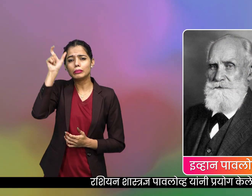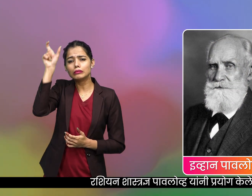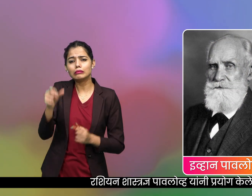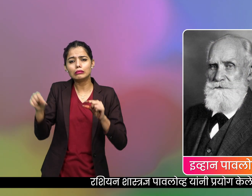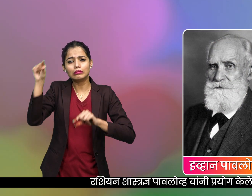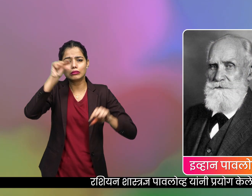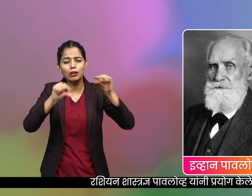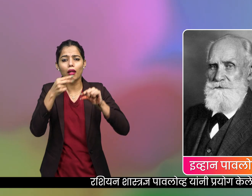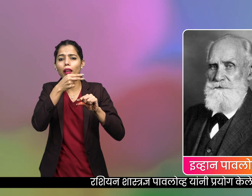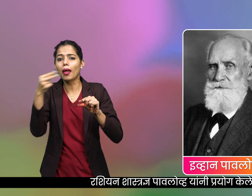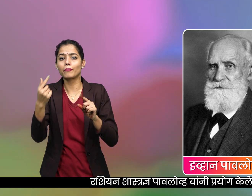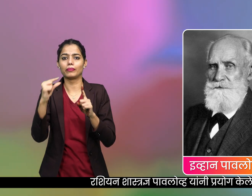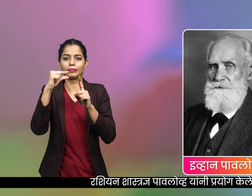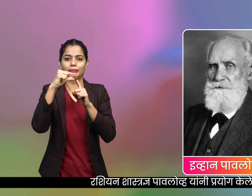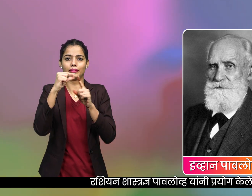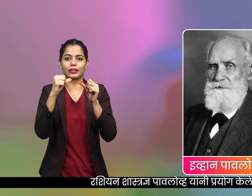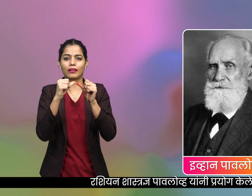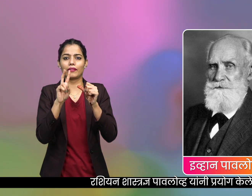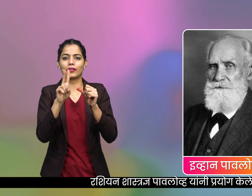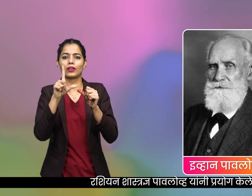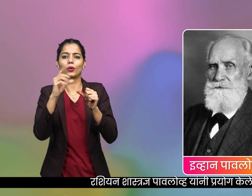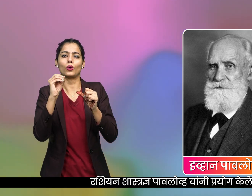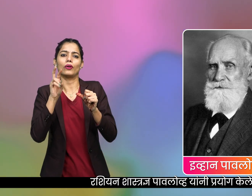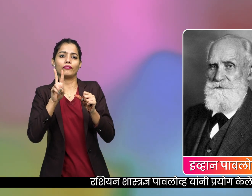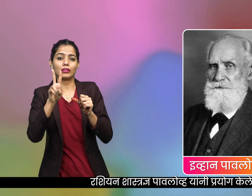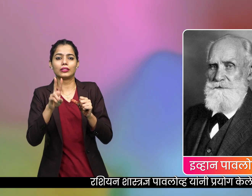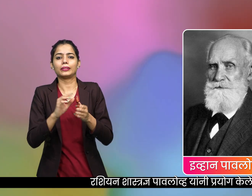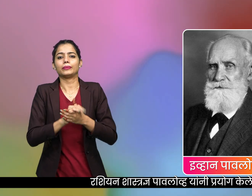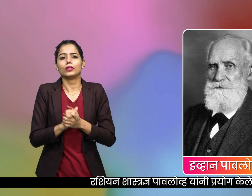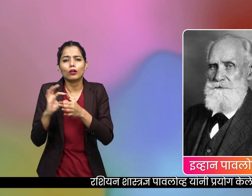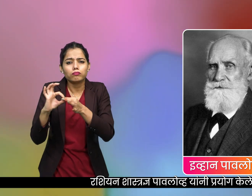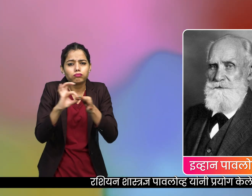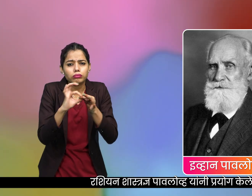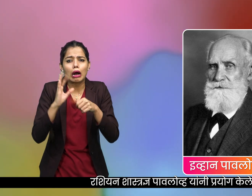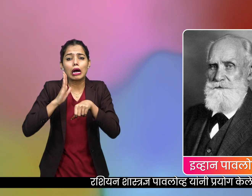रशियन शास्त्रज्ञ पावलोव्ह यांनी प्रयोग केले की